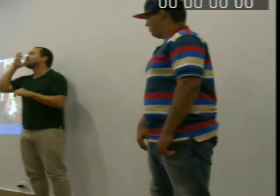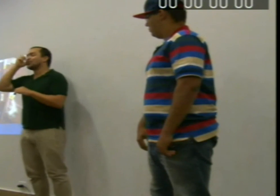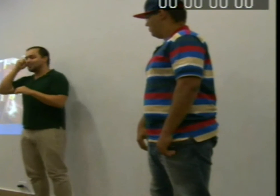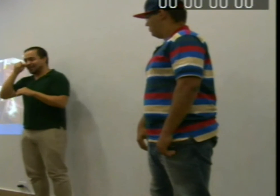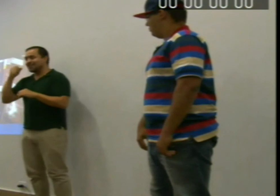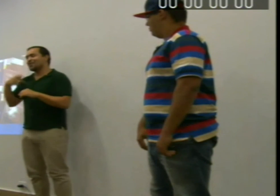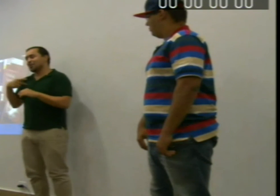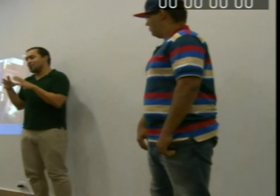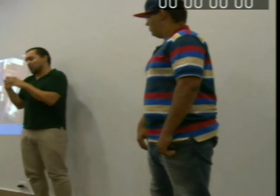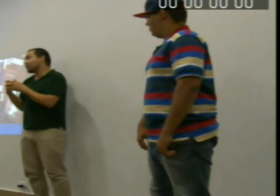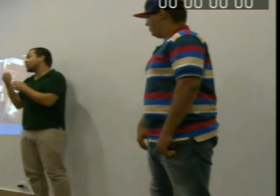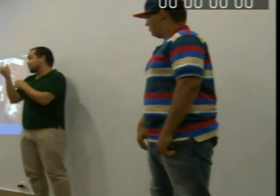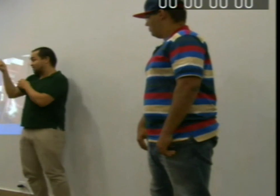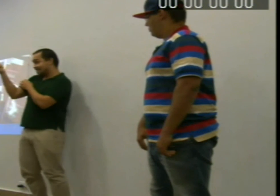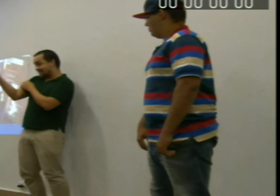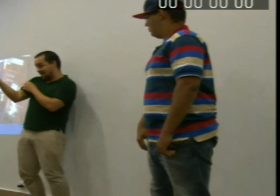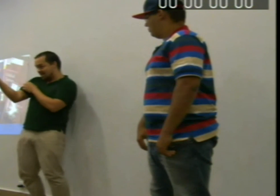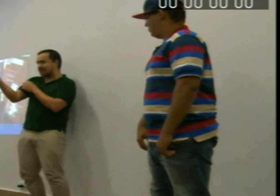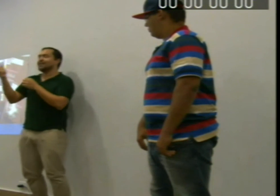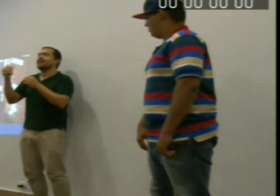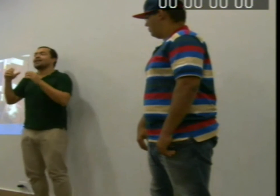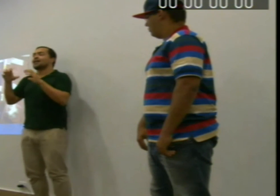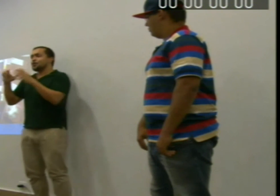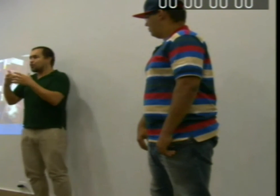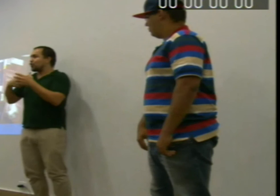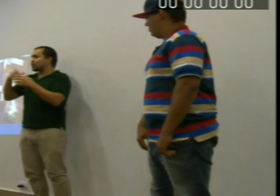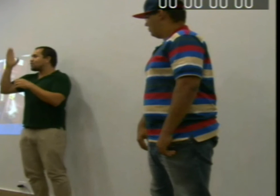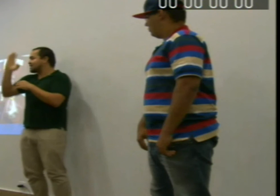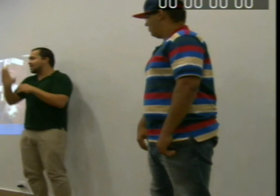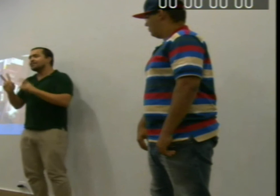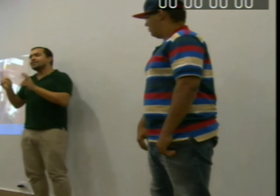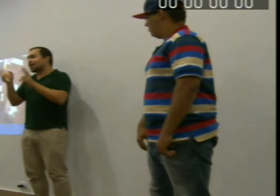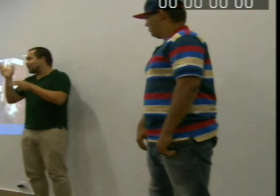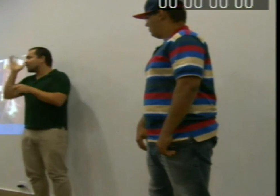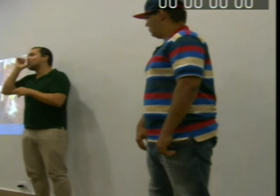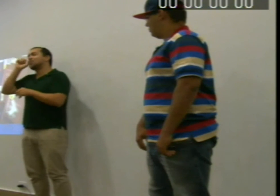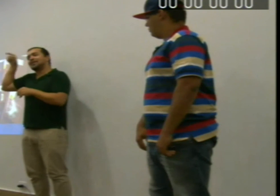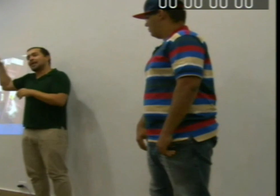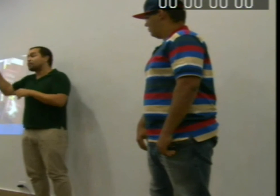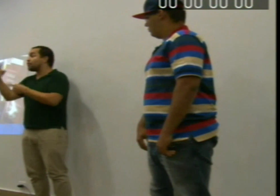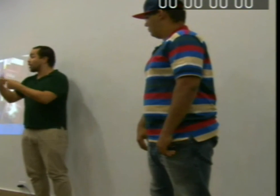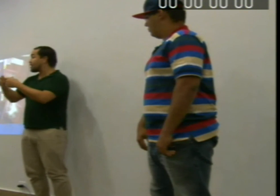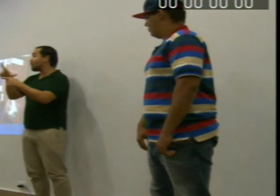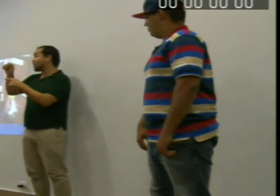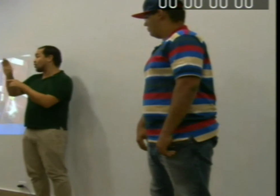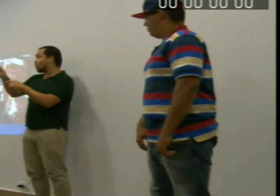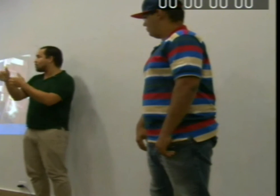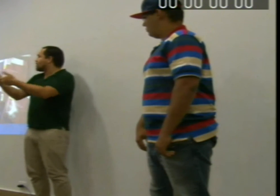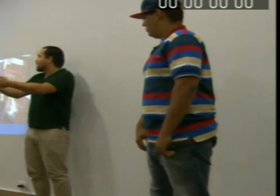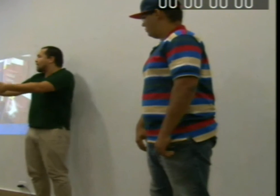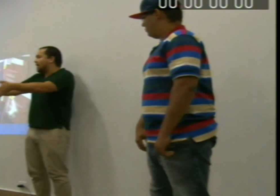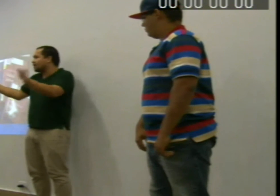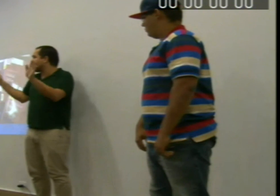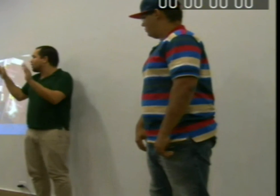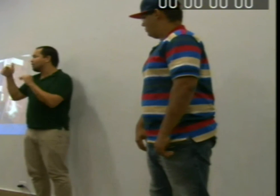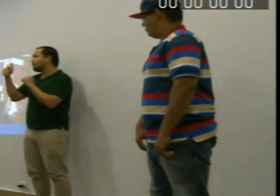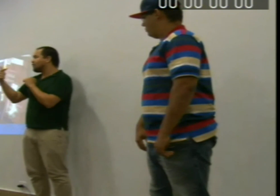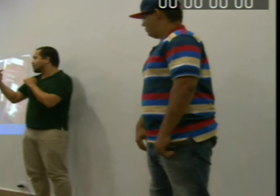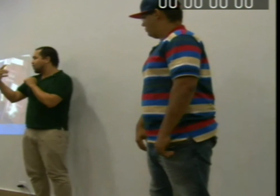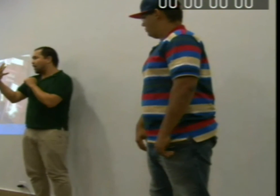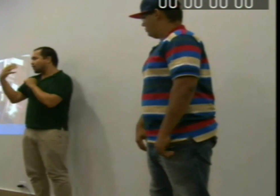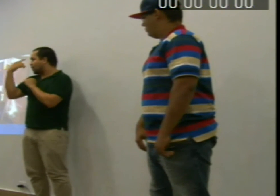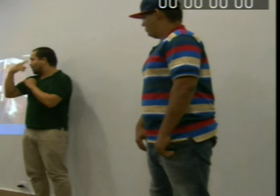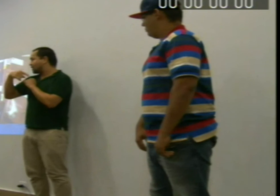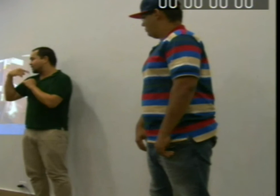amic eu o grupo em seis eu e o grupo dos brasileiros sempre dormia lá porque o laboratório fica aberto